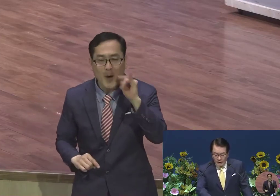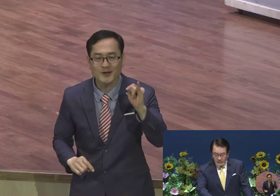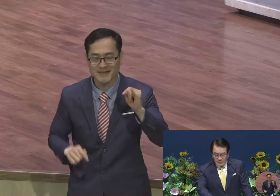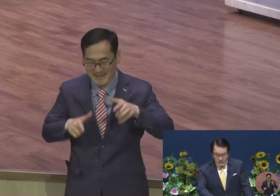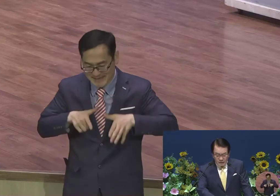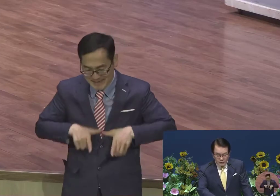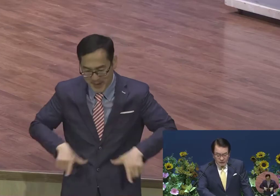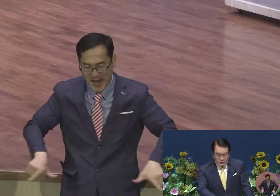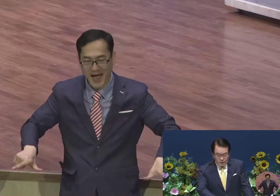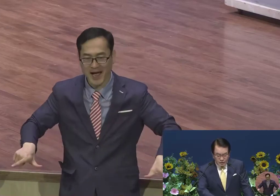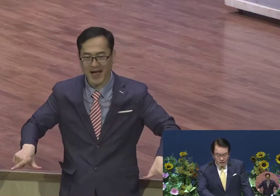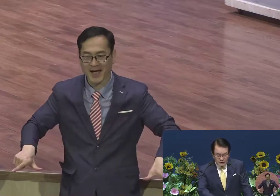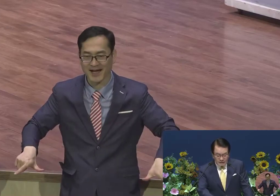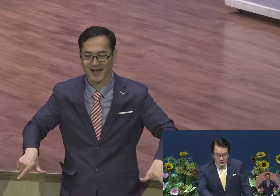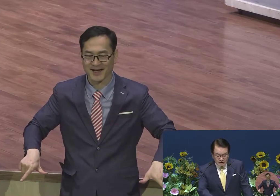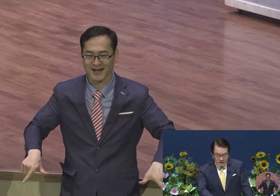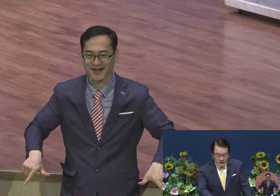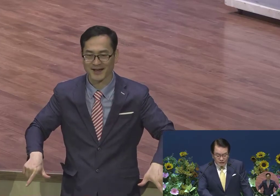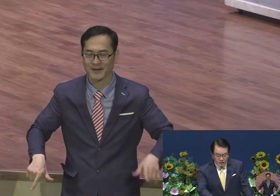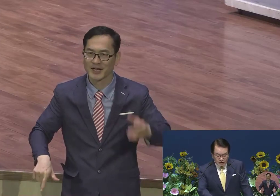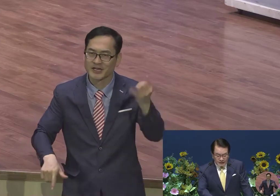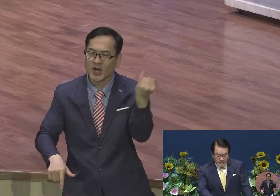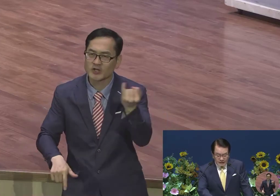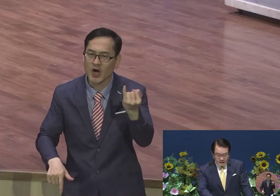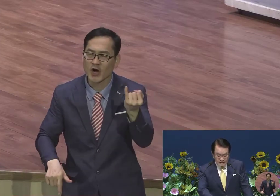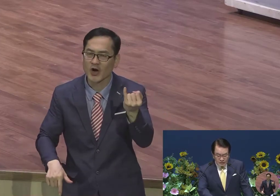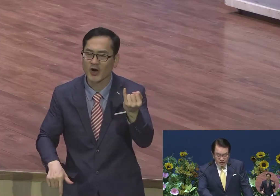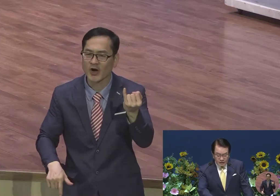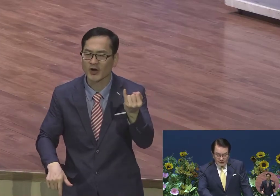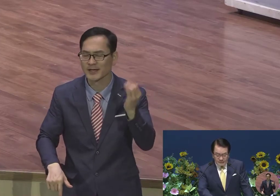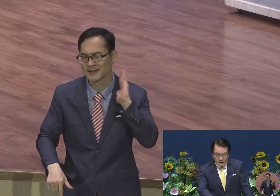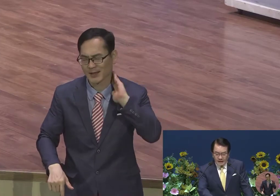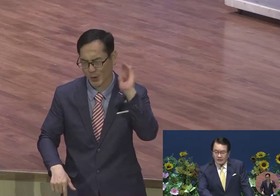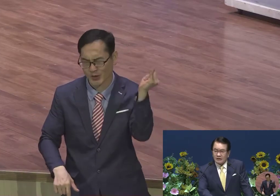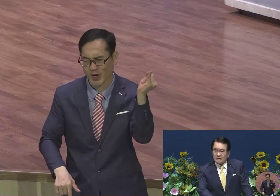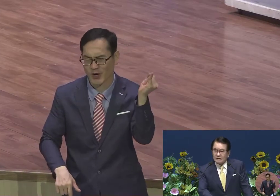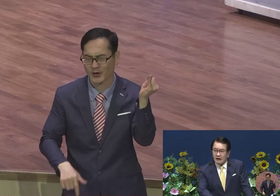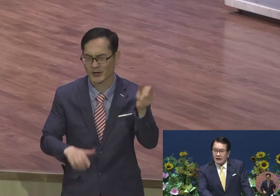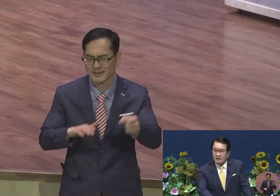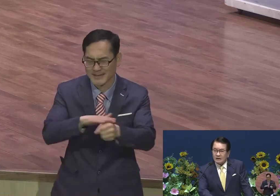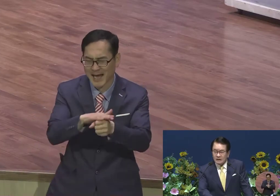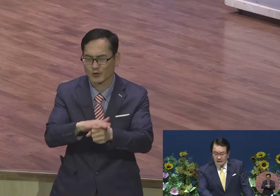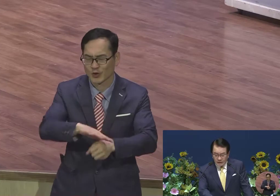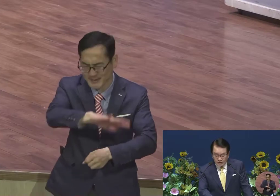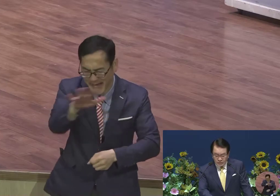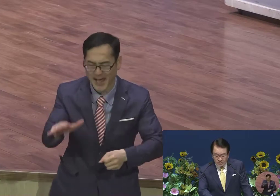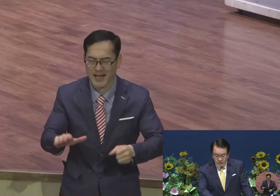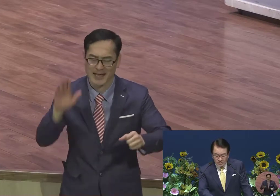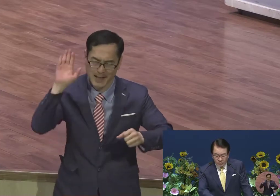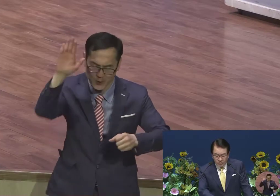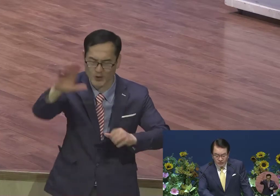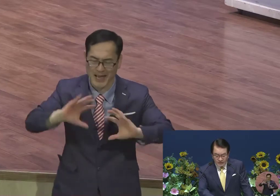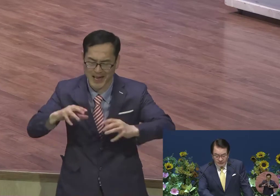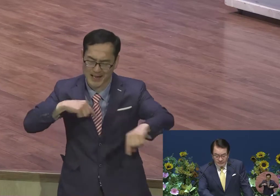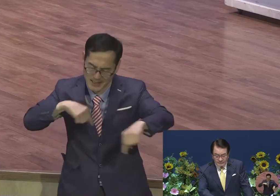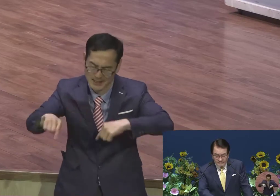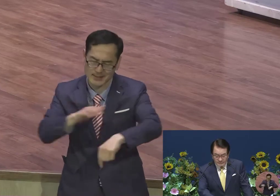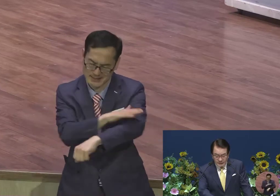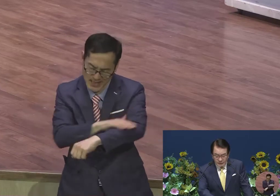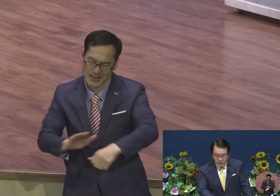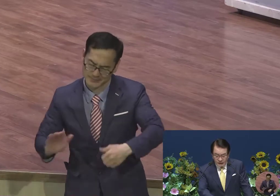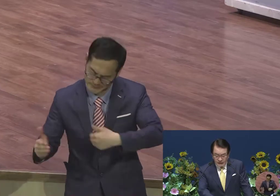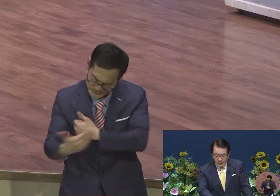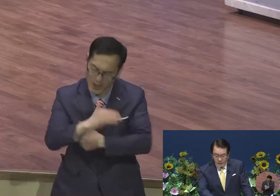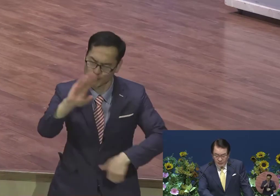혼란스러운 기운을 여성인 대통령님의 덕으로 감사하게 될 것이다 이런 내용들을 올린 거예요